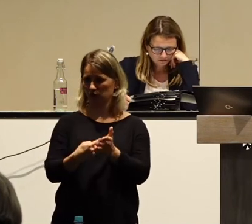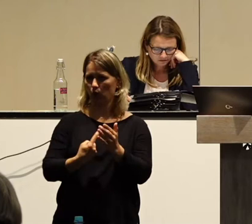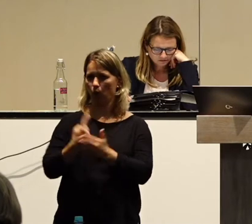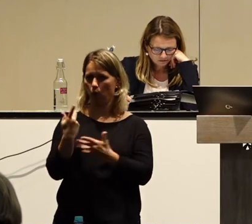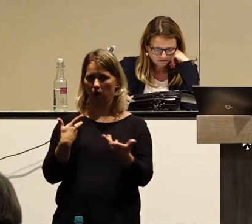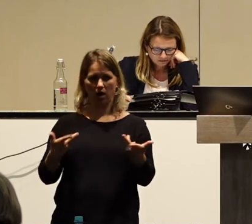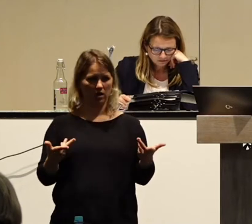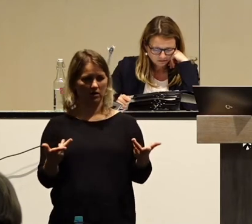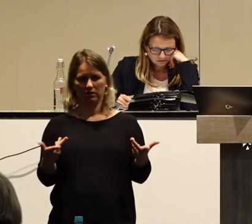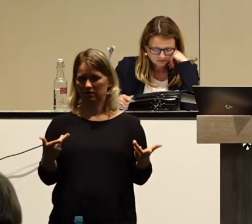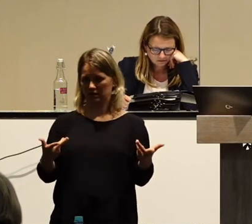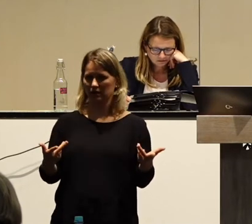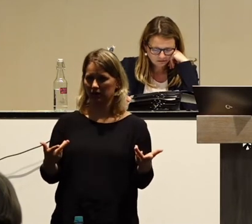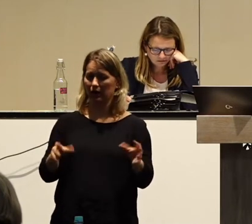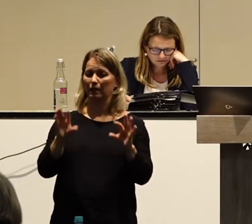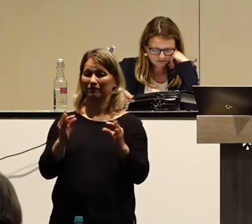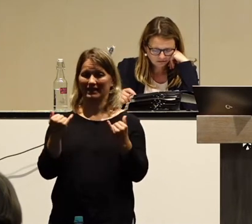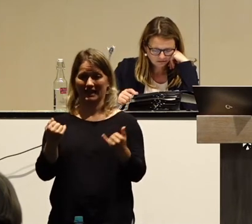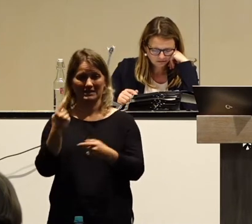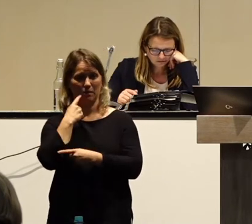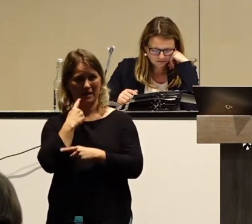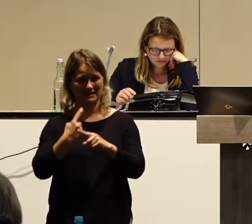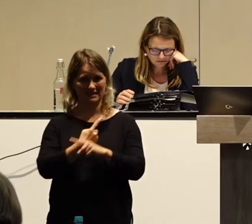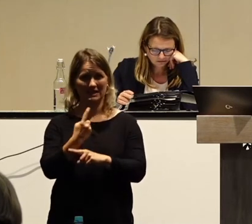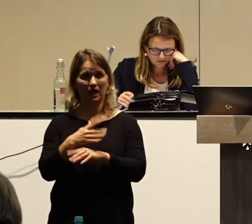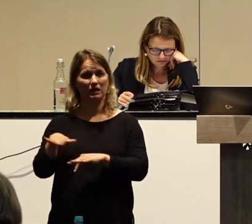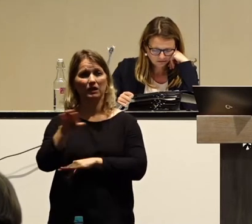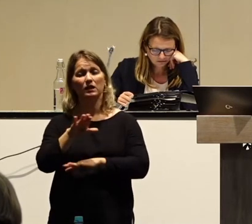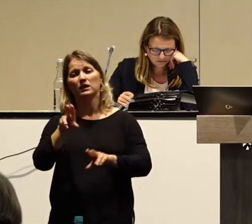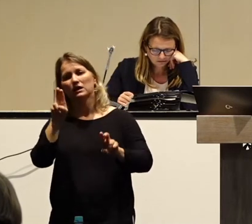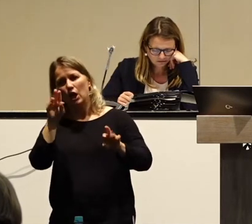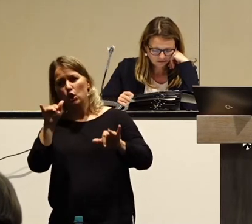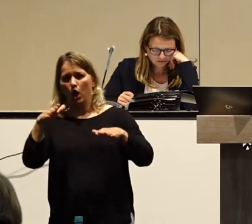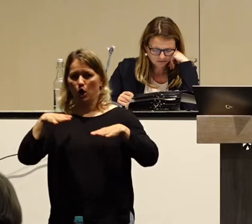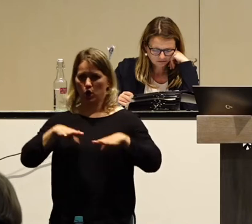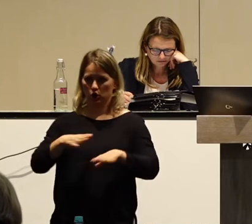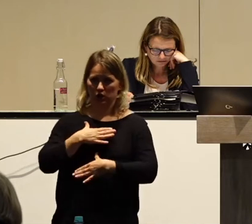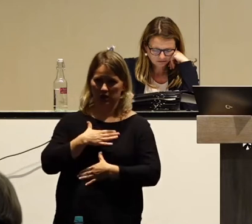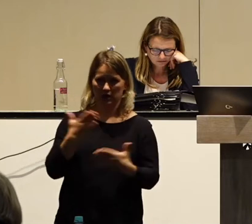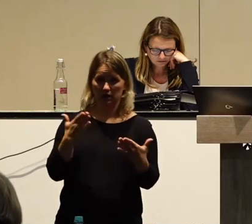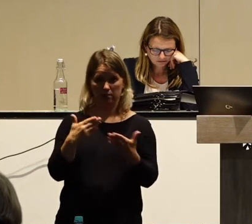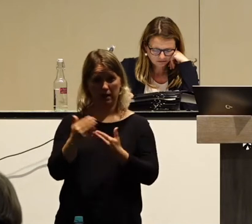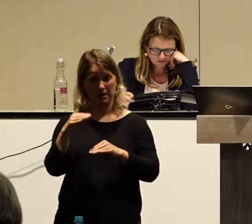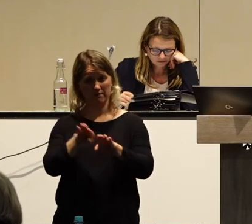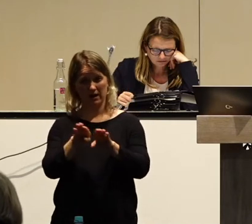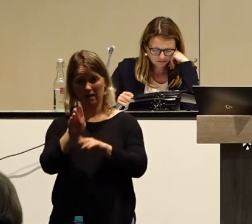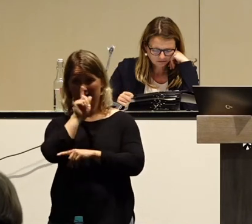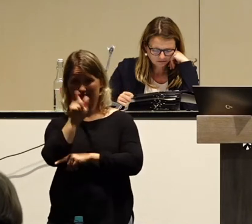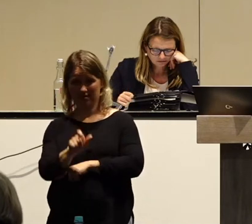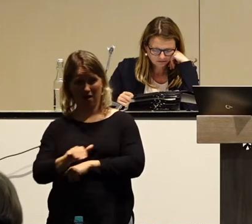sind wir noch zumindest zum jetzigen Zeitpunkt mit einem blauen Auge davongekommen, wenn man sich zum Beispiel in Italien anguckt, wo